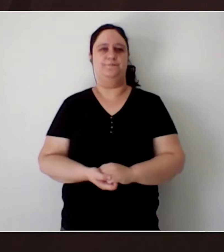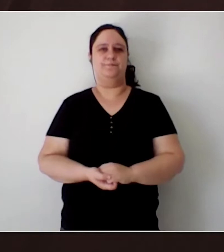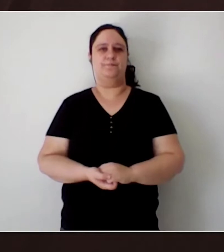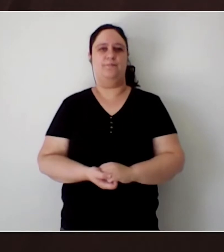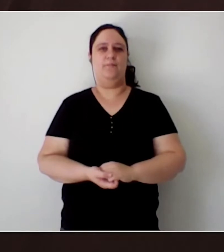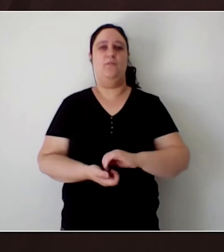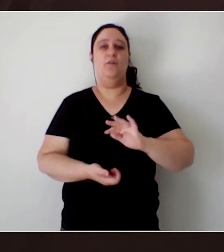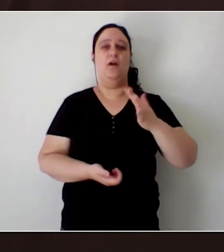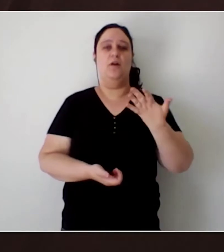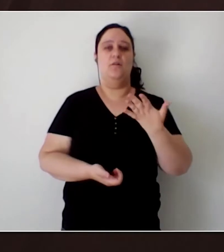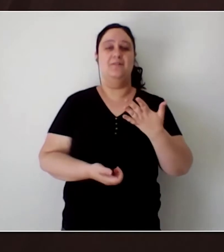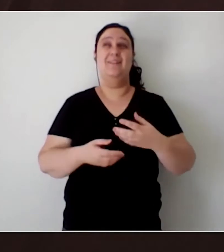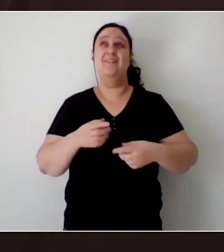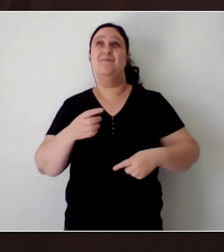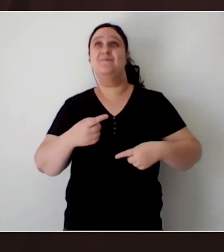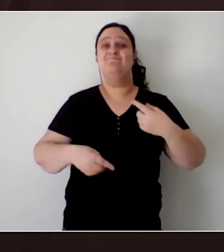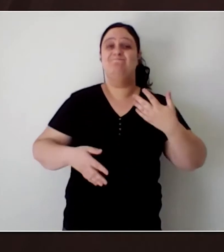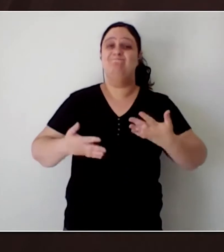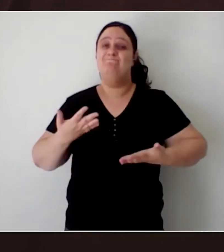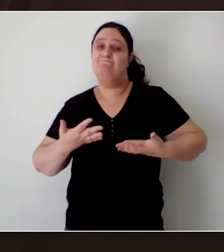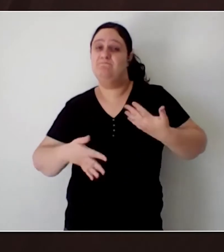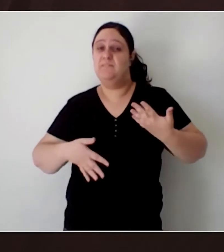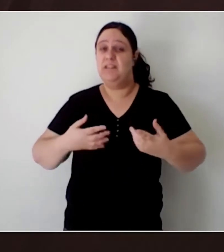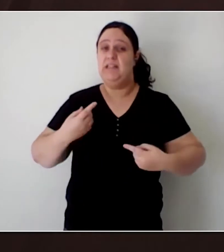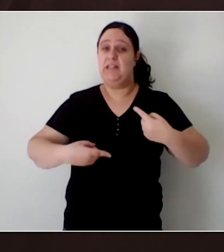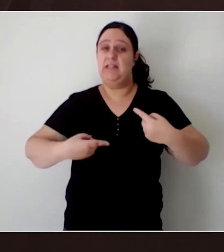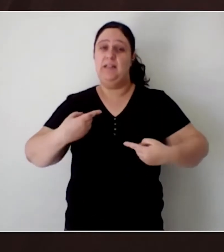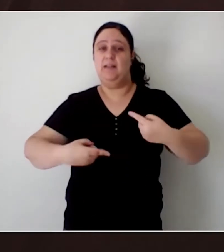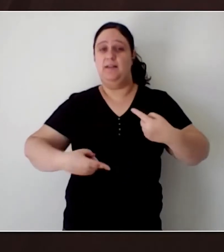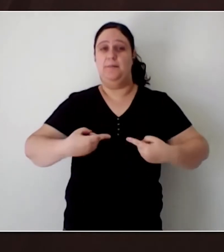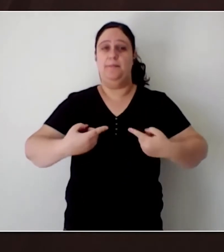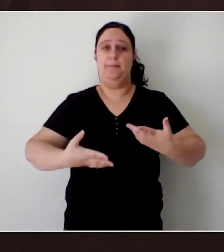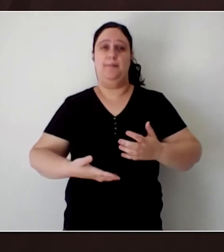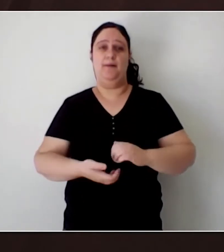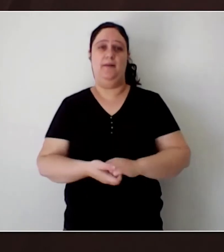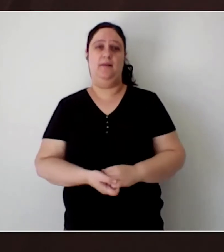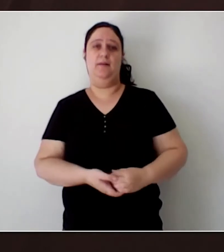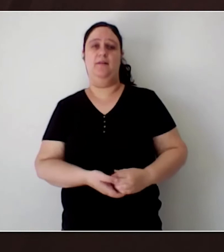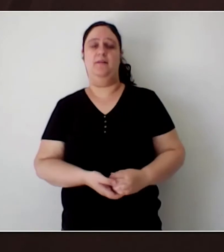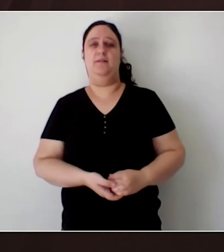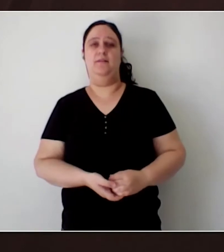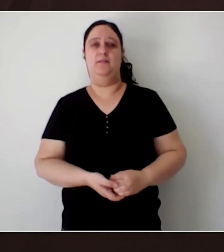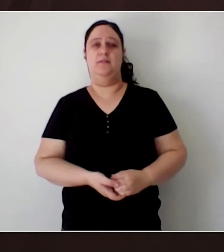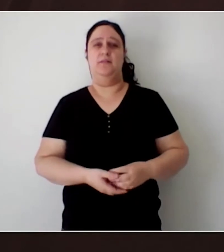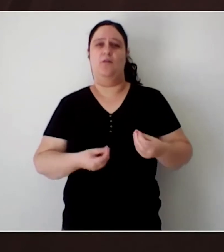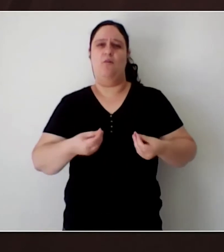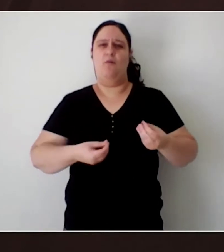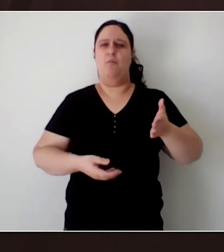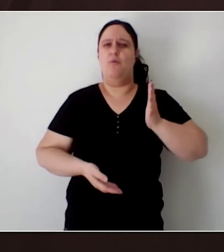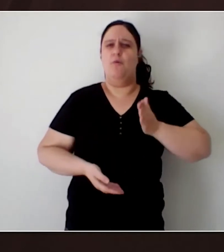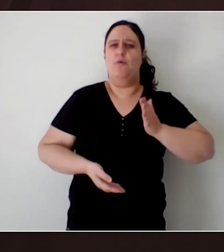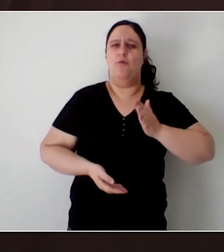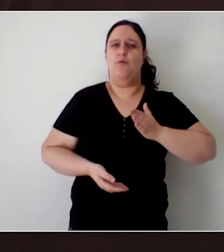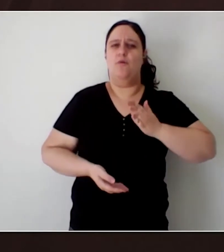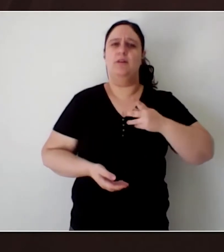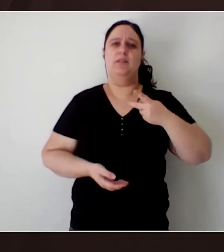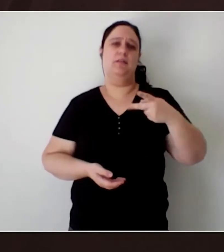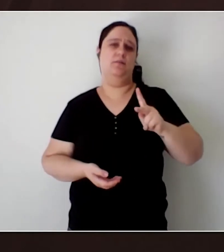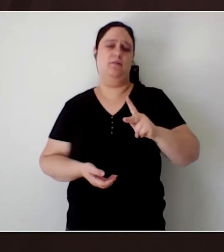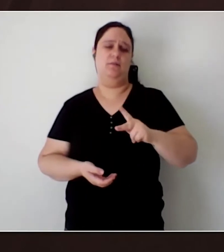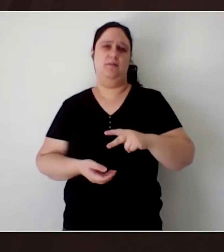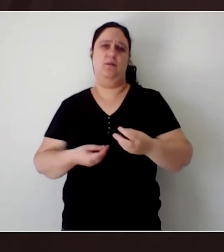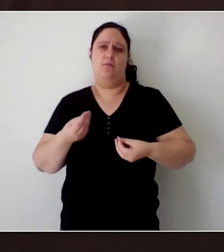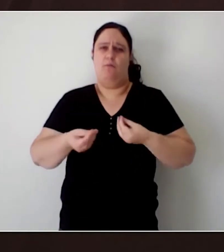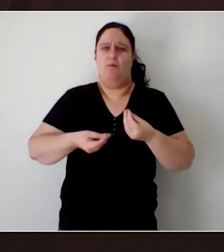seu, que tipo de coração você tem, você vai estar edificando a igreja com material certo ou